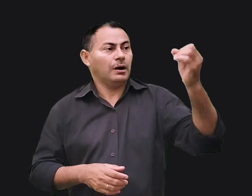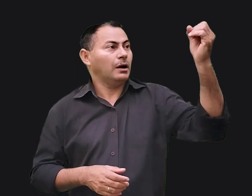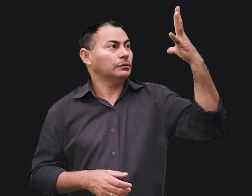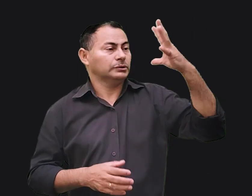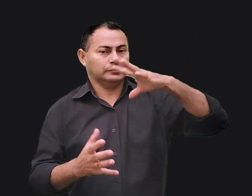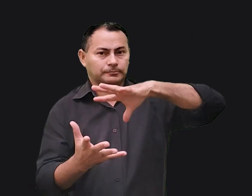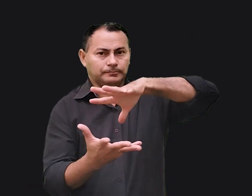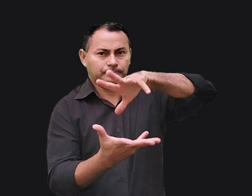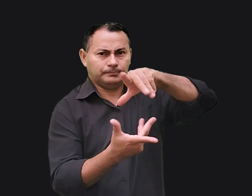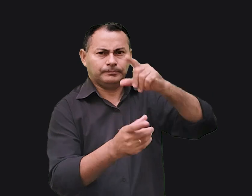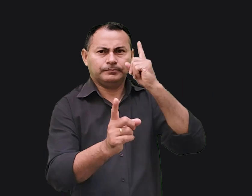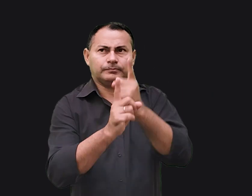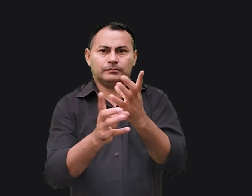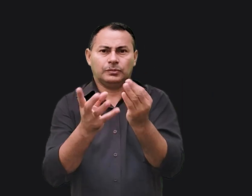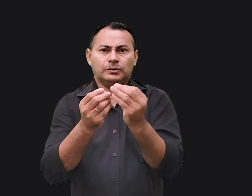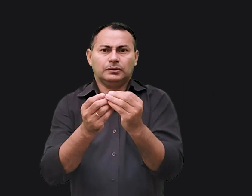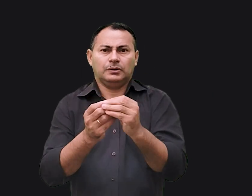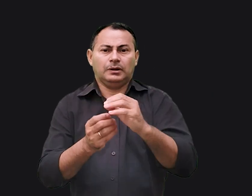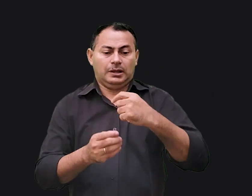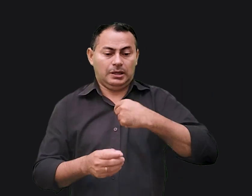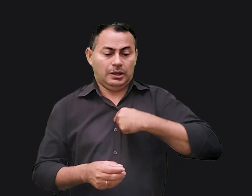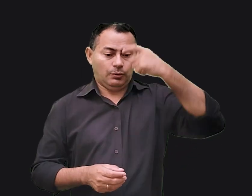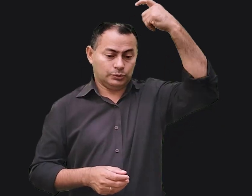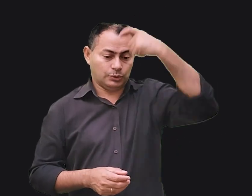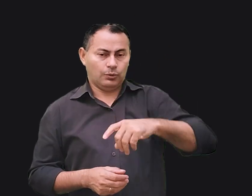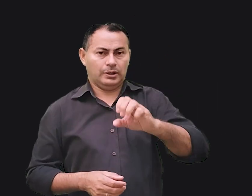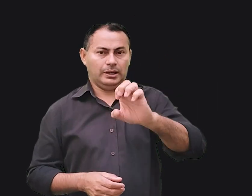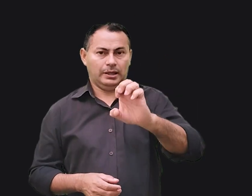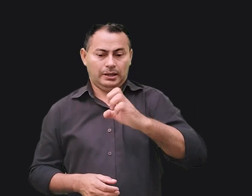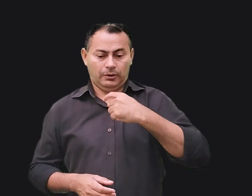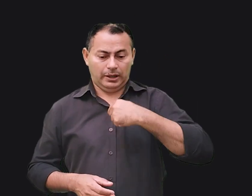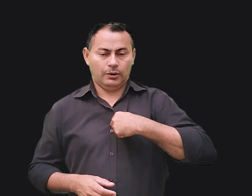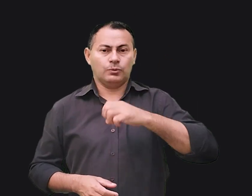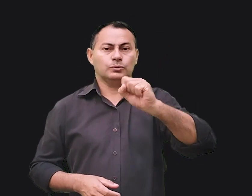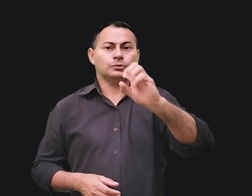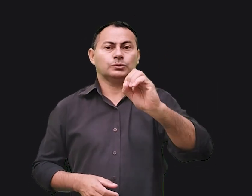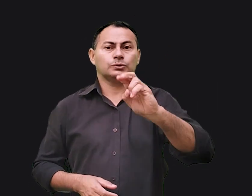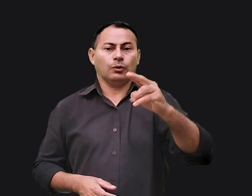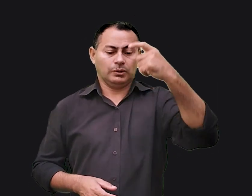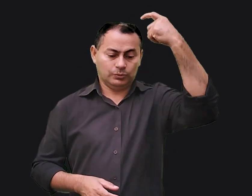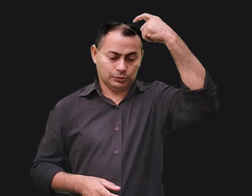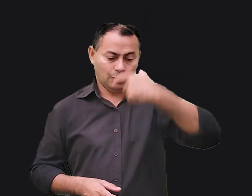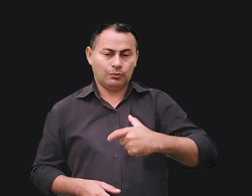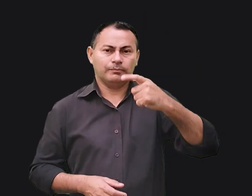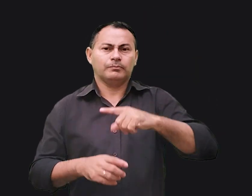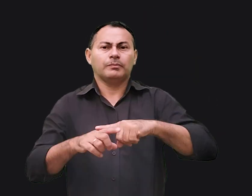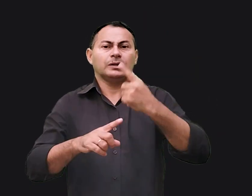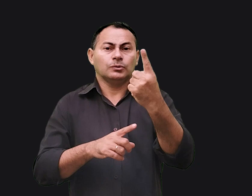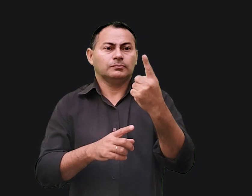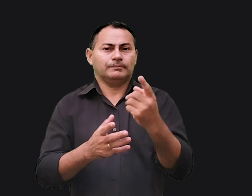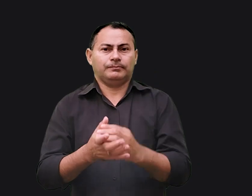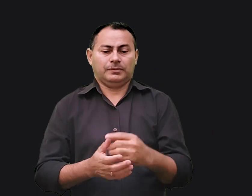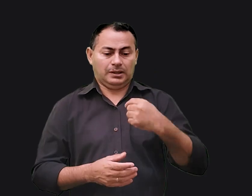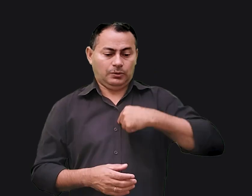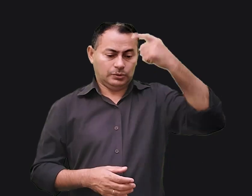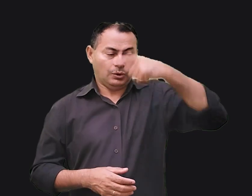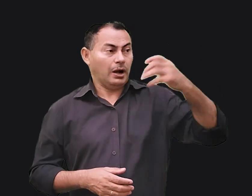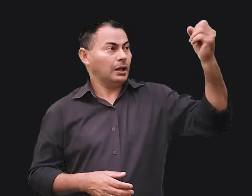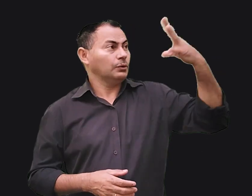Mundo. Encontramos muitos Eu Sou de Jesus no Evangelho de João. Aqui está mais um. Eu sou a luz